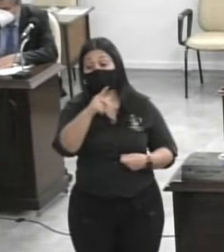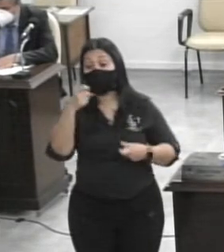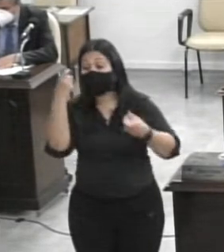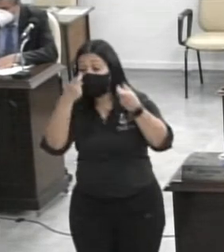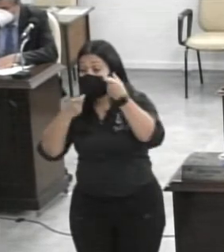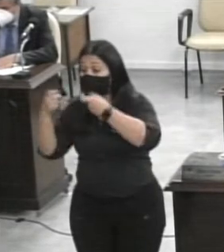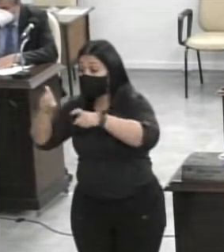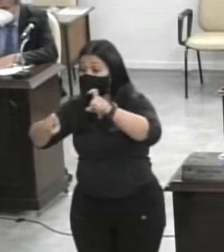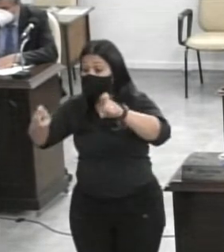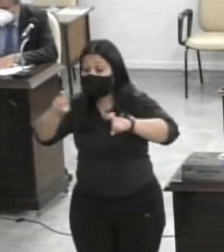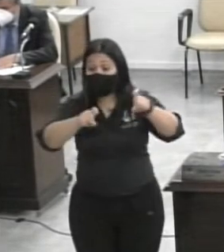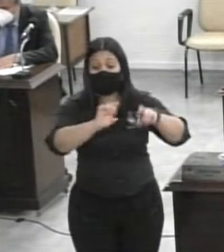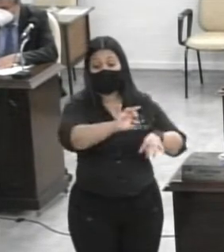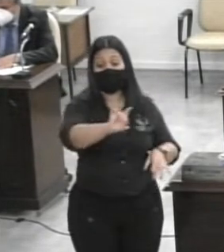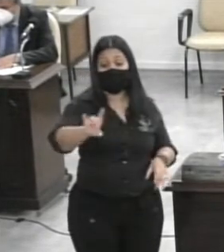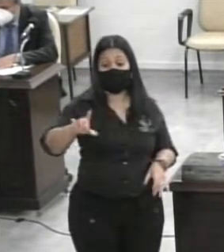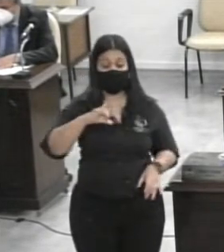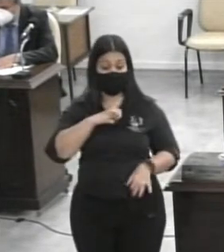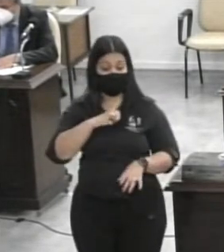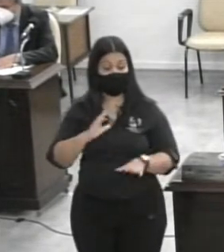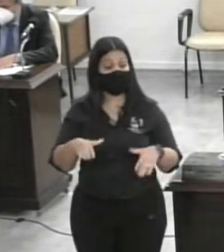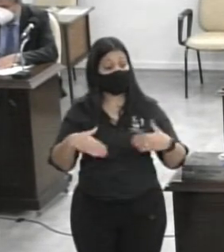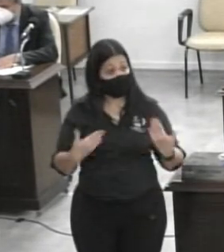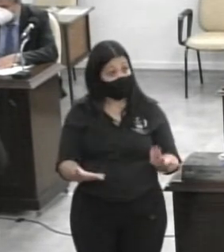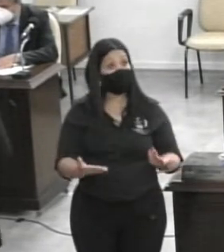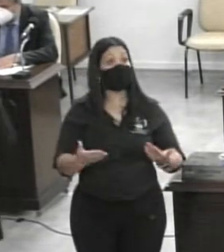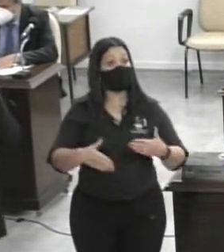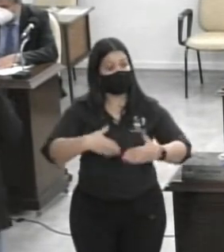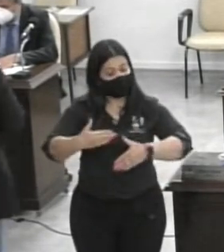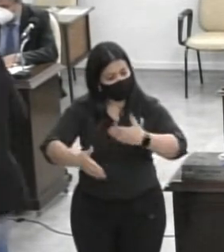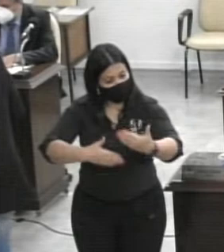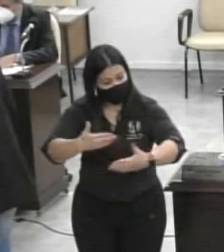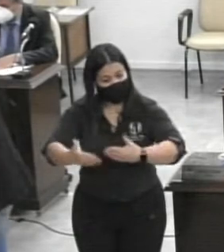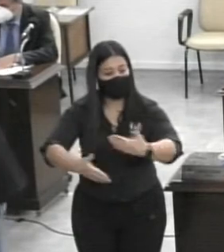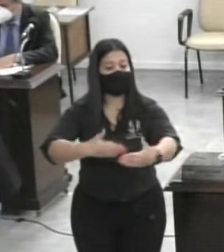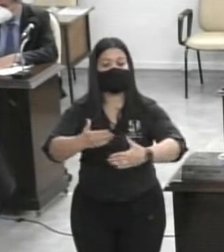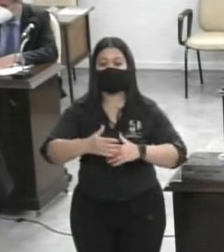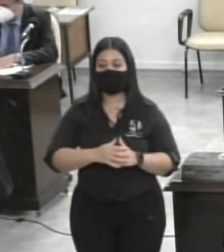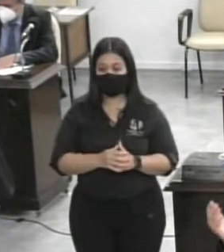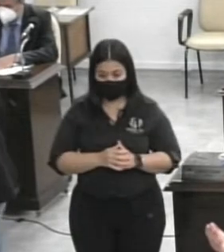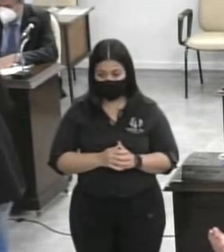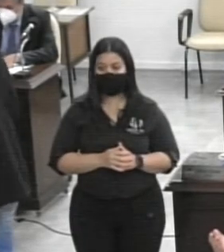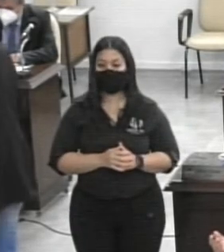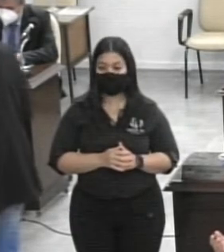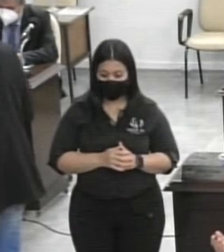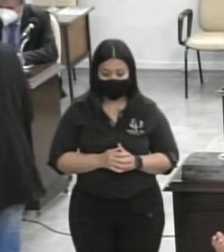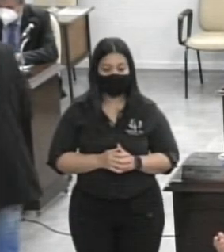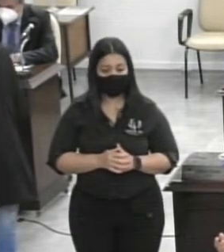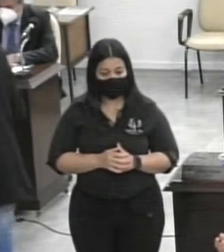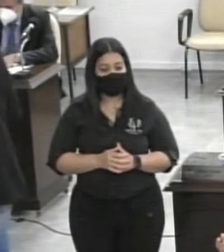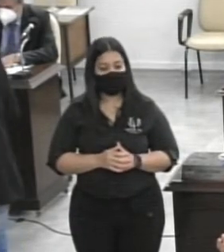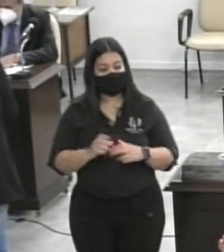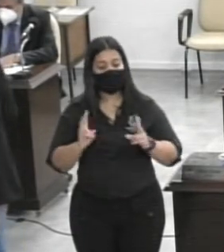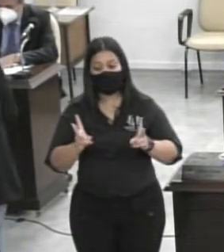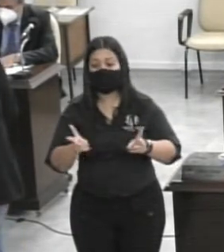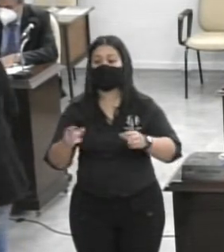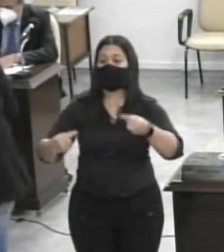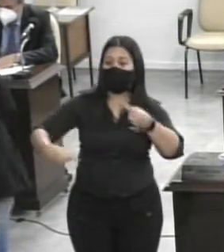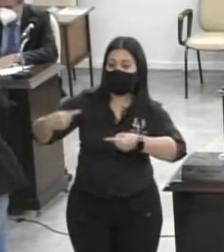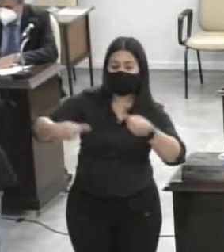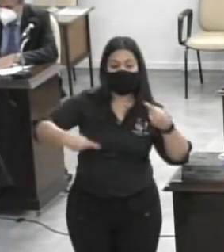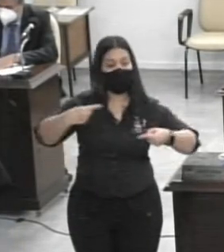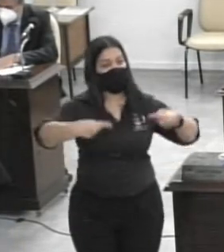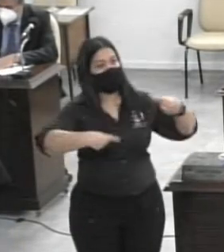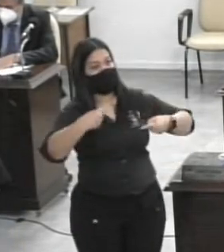né? E, consequentemente, há sempre divisão de ideias, né? Dentro da